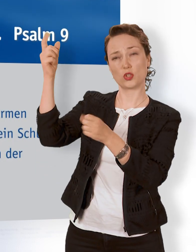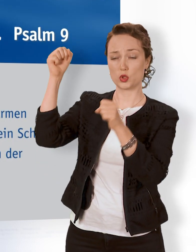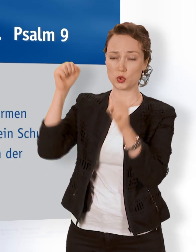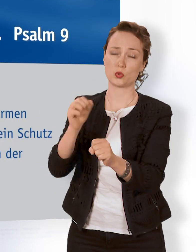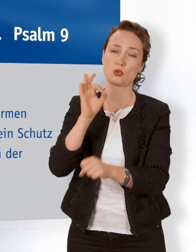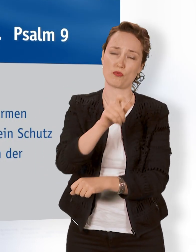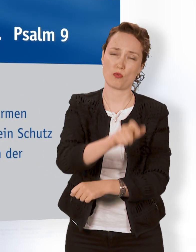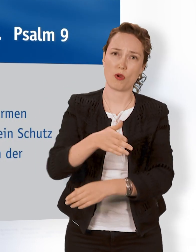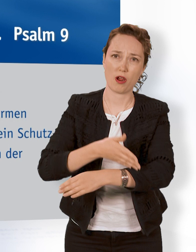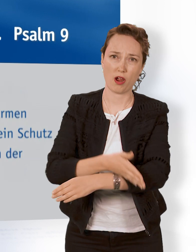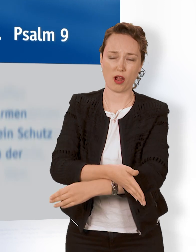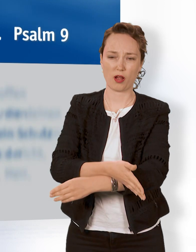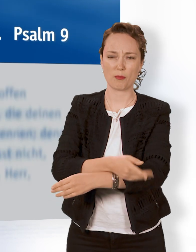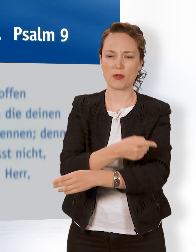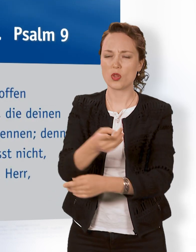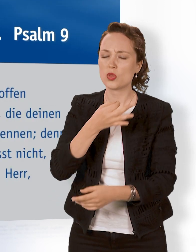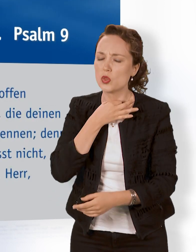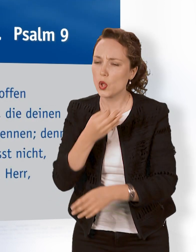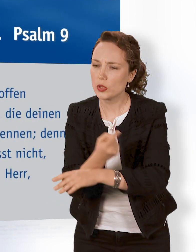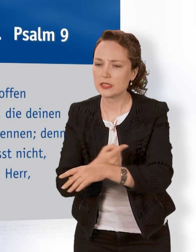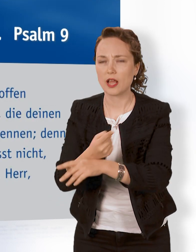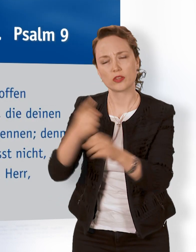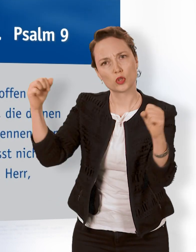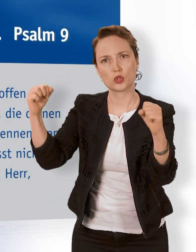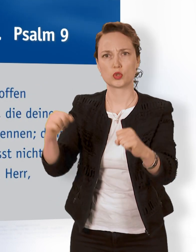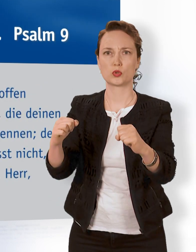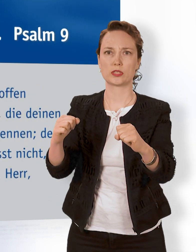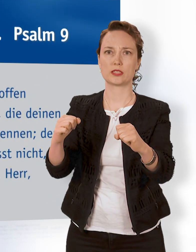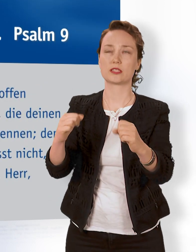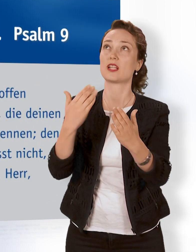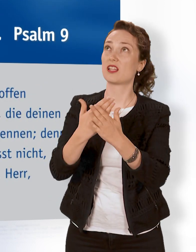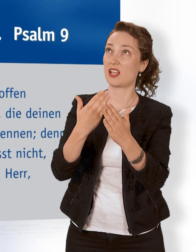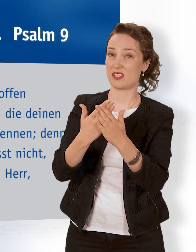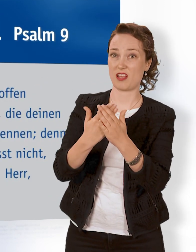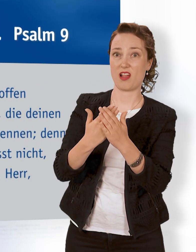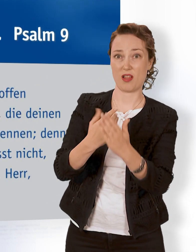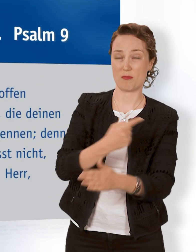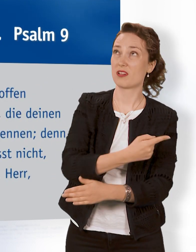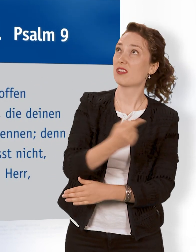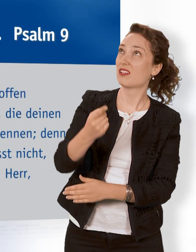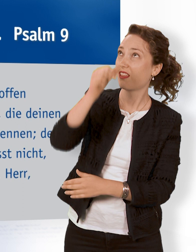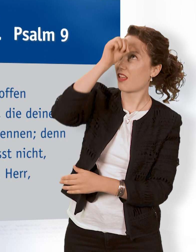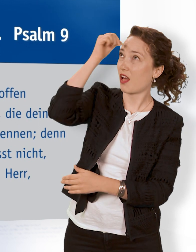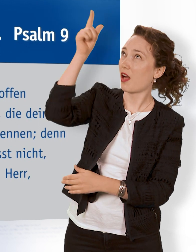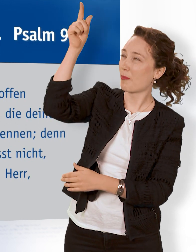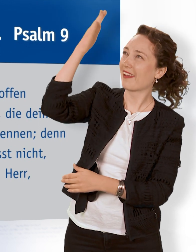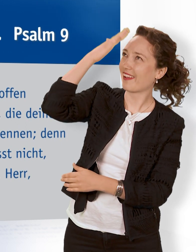Schutz in Zeiten der Not. Darum hoffen auf dich, die deinen Namen